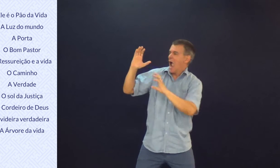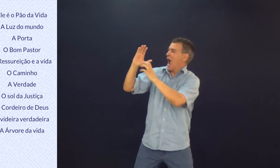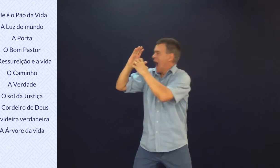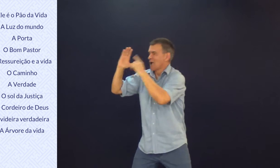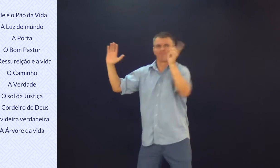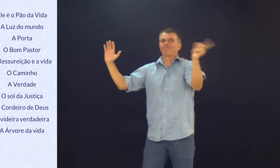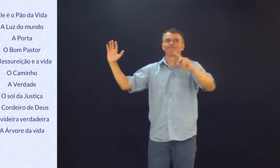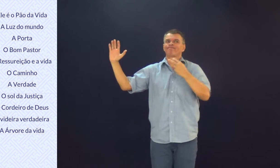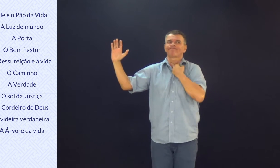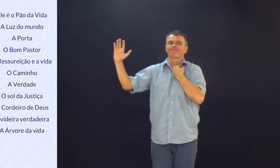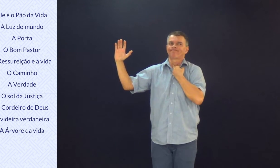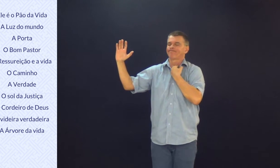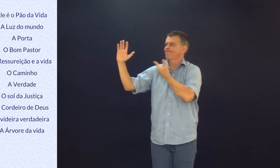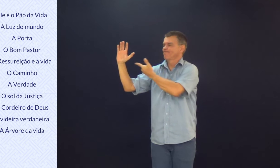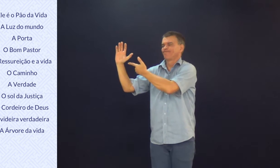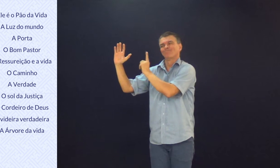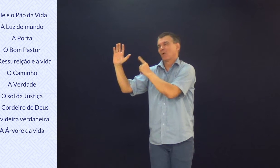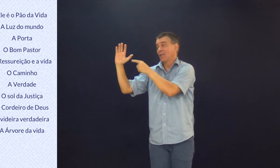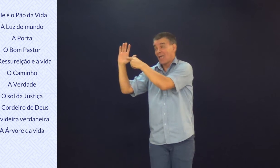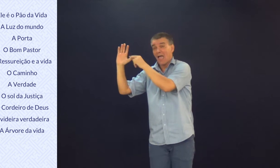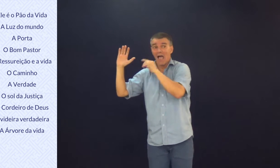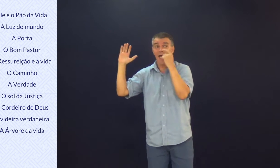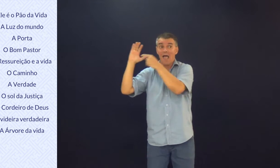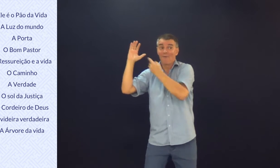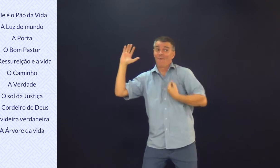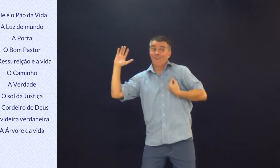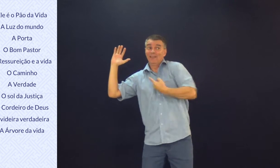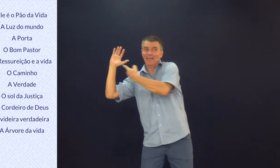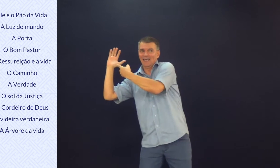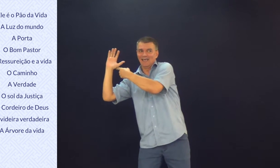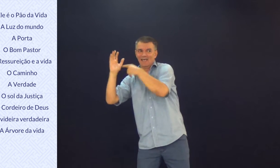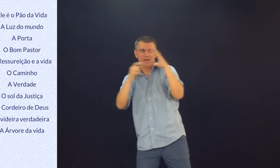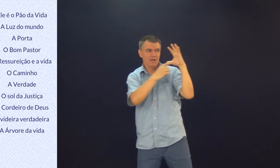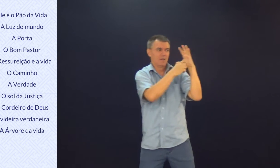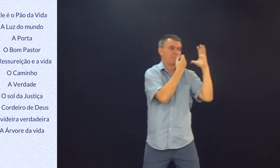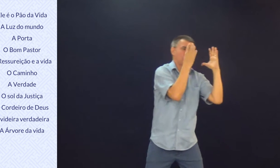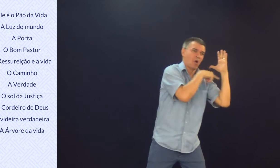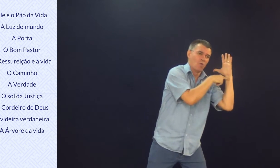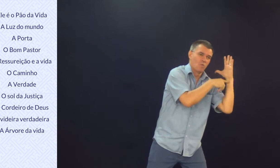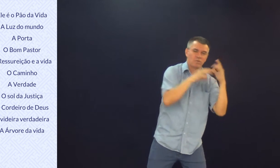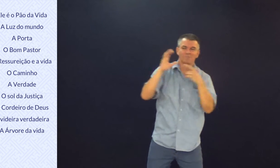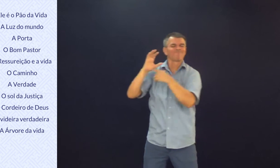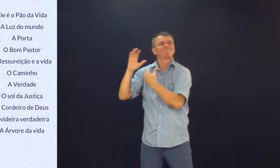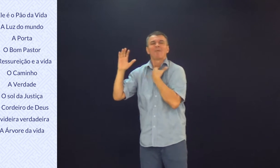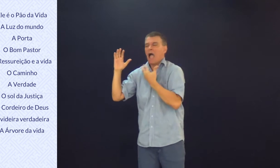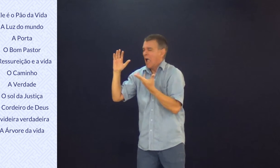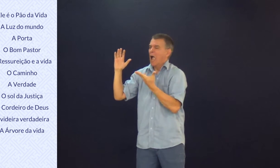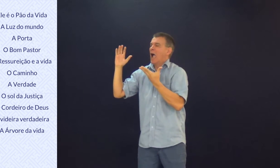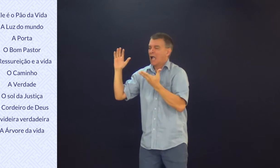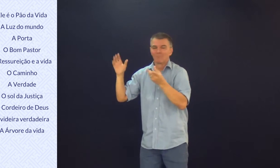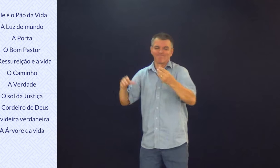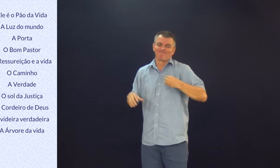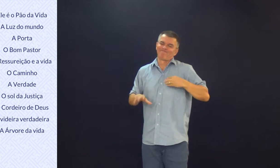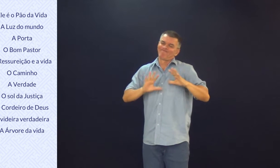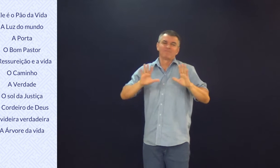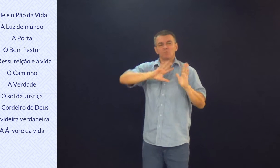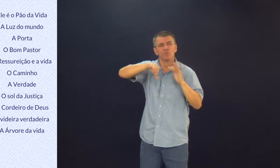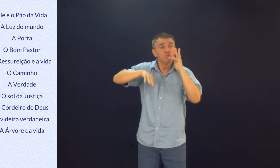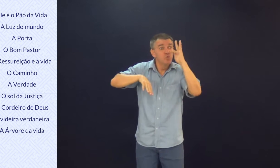na massa e morderam e de uma obra que elas não que eles não poderiam chegar perto e essa árvore era a árvore da vida é a água que eles pegaram o fruto da árvore